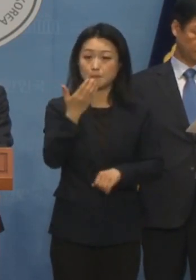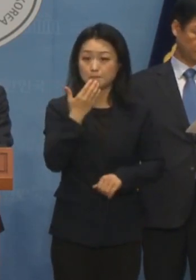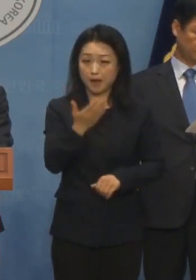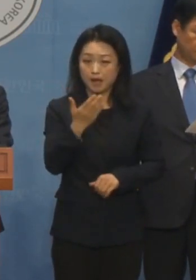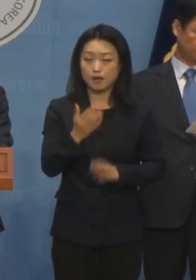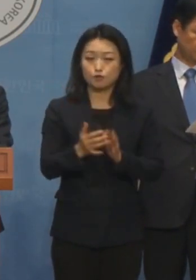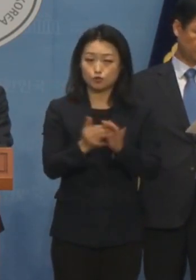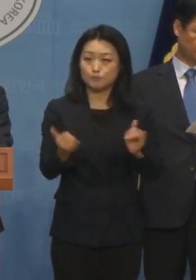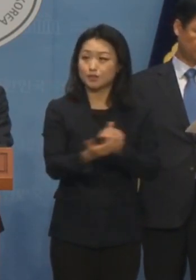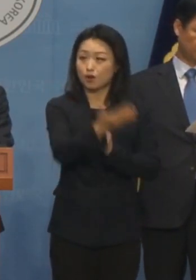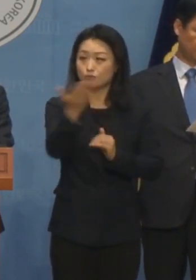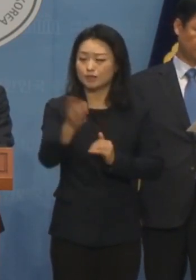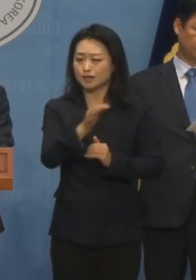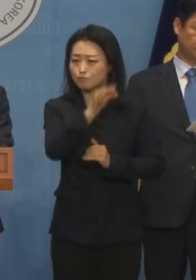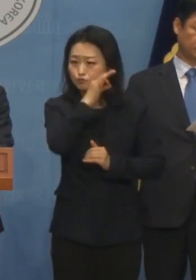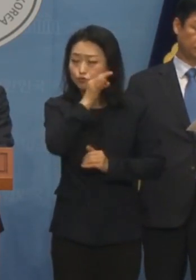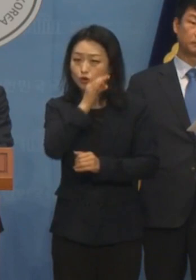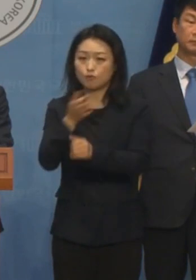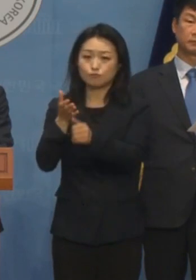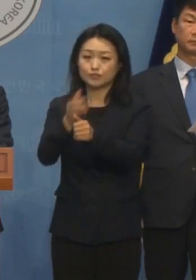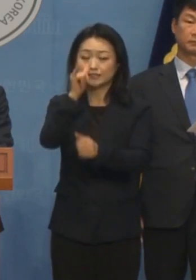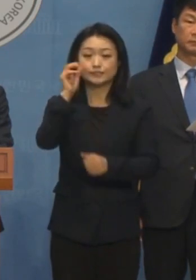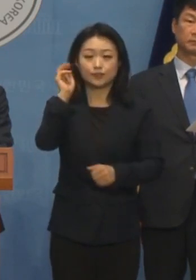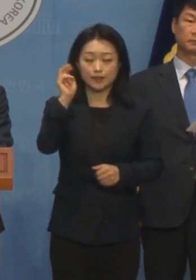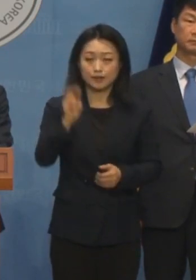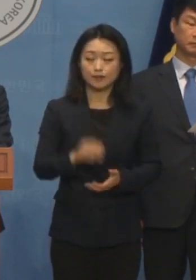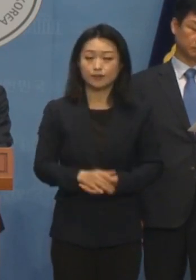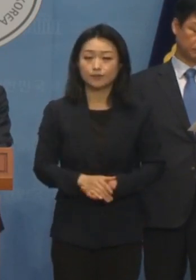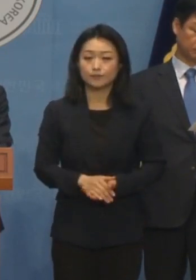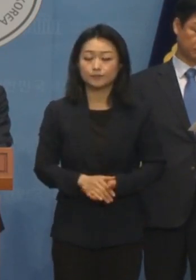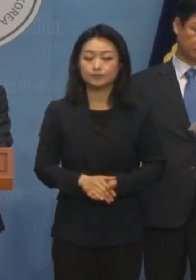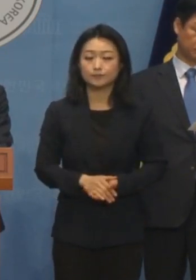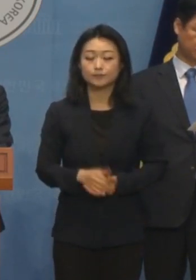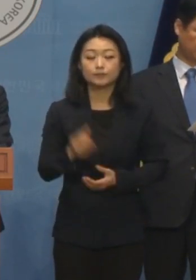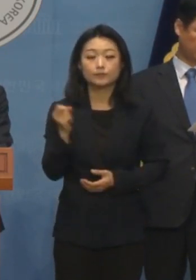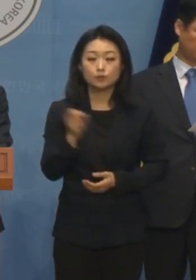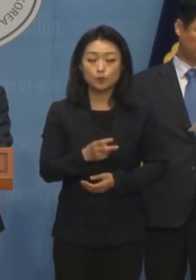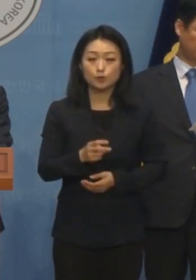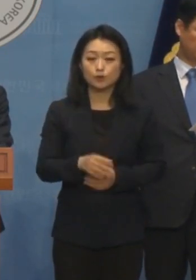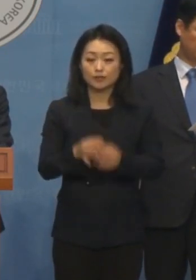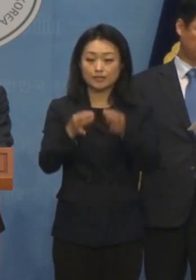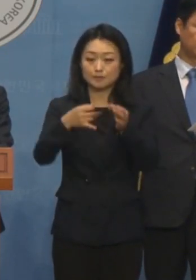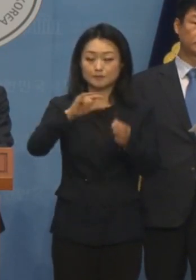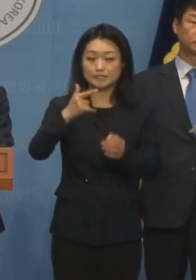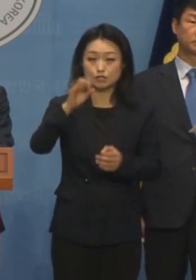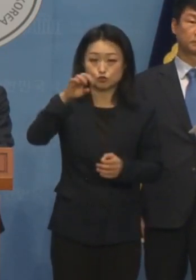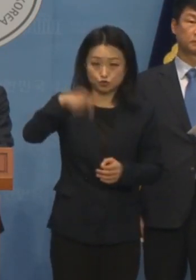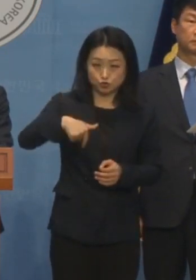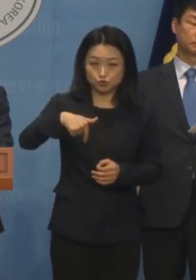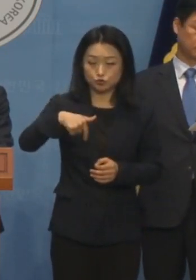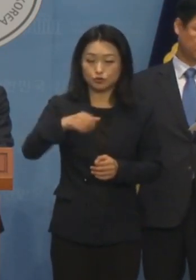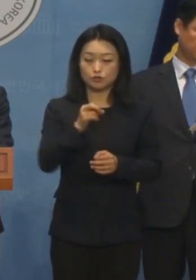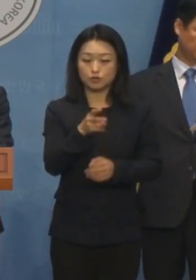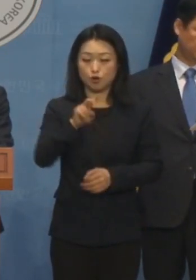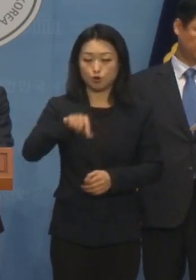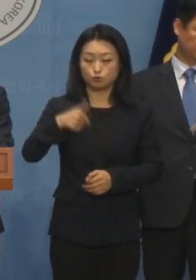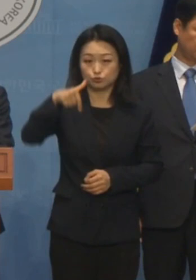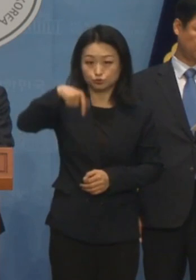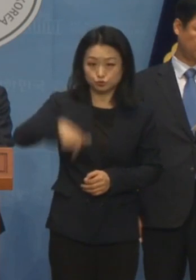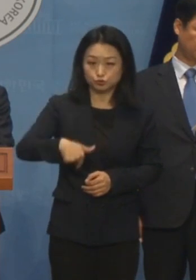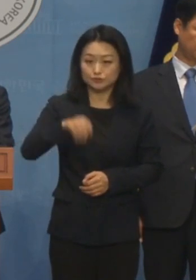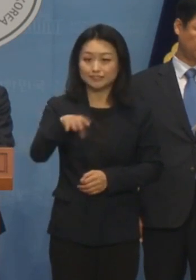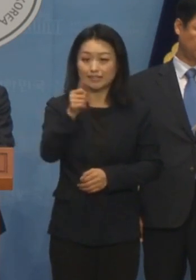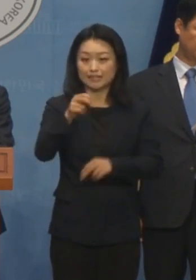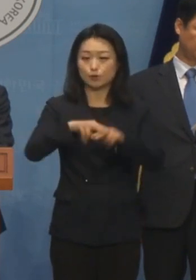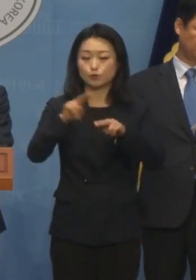고개를 들지 못하는 상황에 직면하게 될 것입니다. 참고로 김진욱 전 처장과 여운국 전 차장이